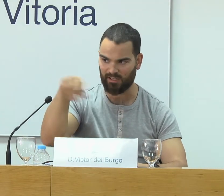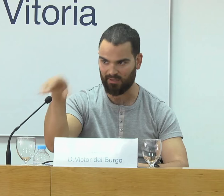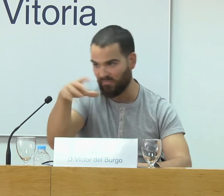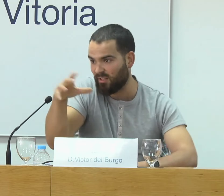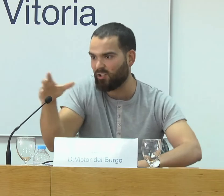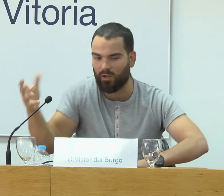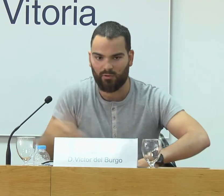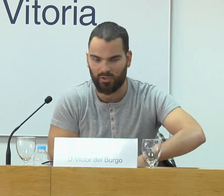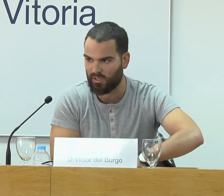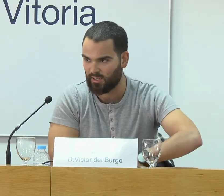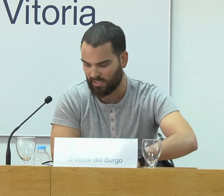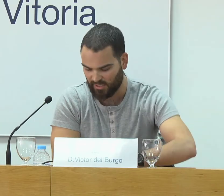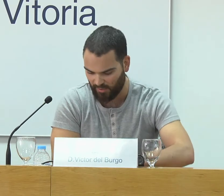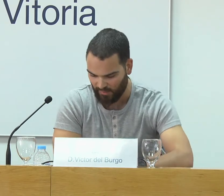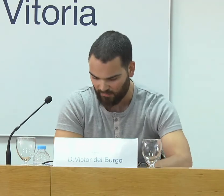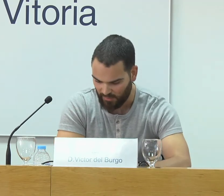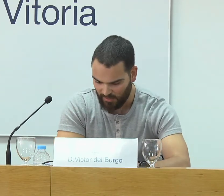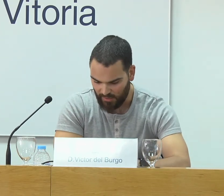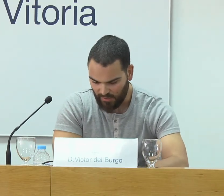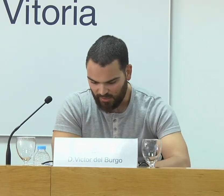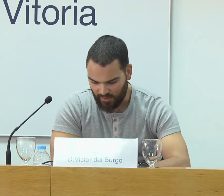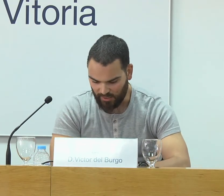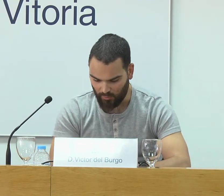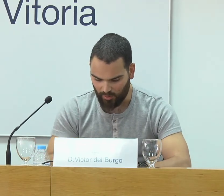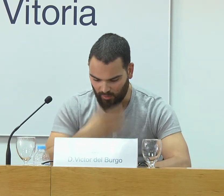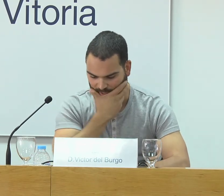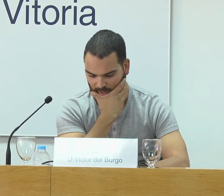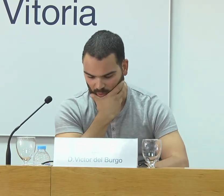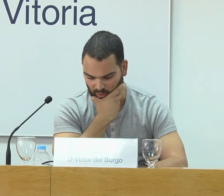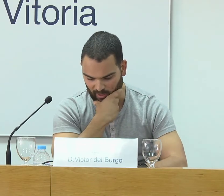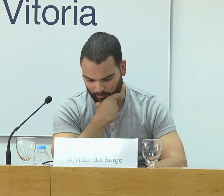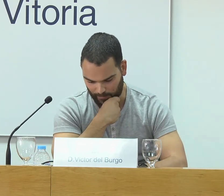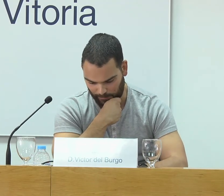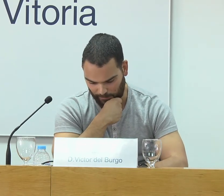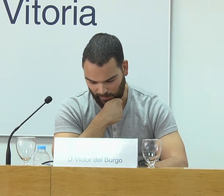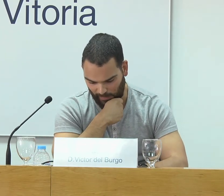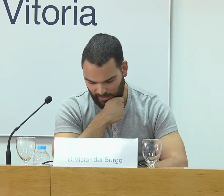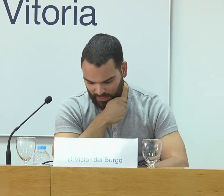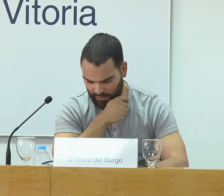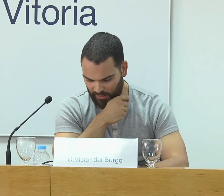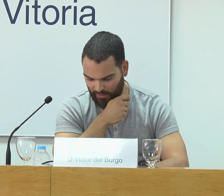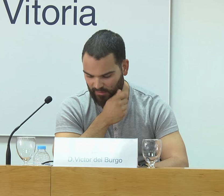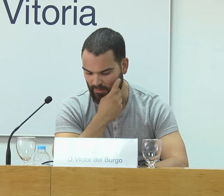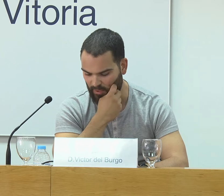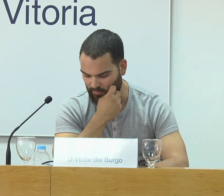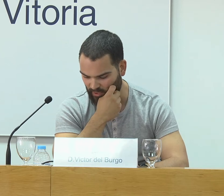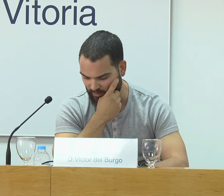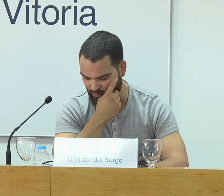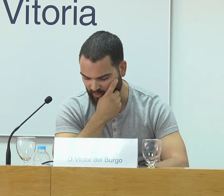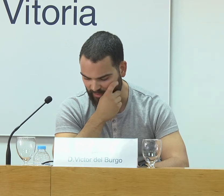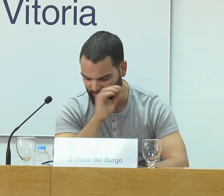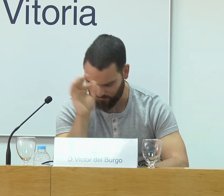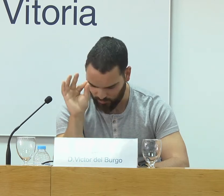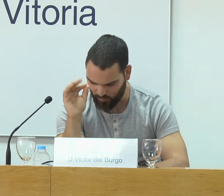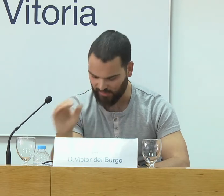es interactuar con una persona que tenga discapacidad. Y luego, por otro lado, también